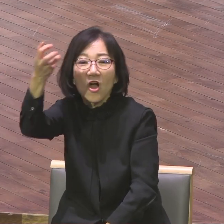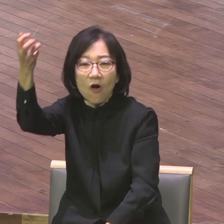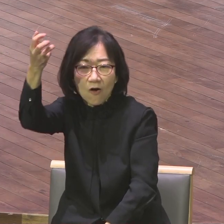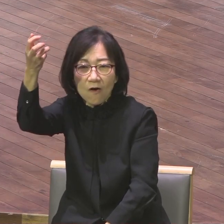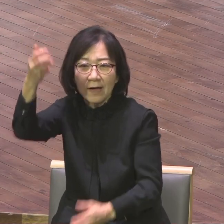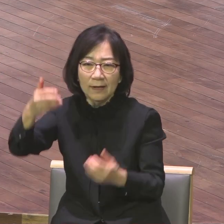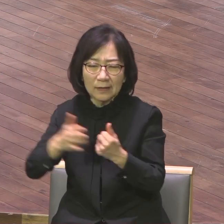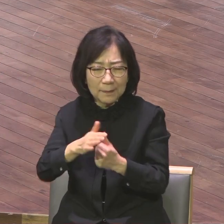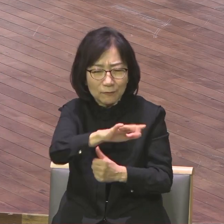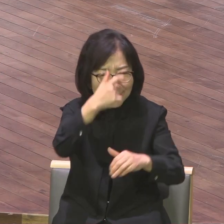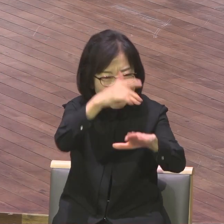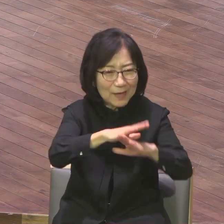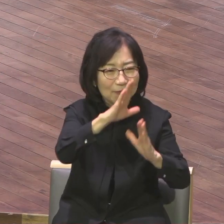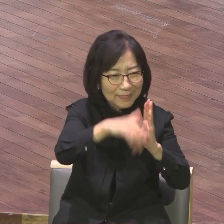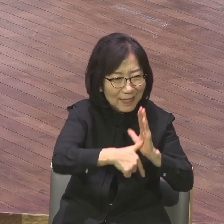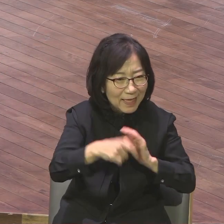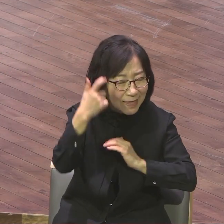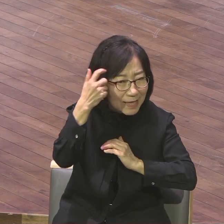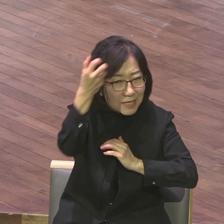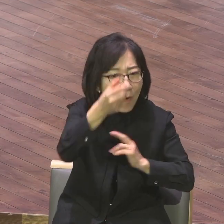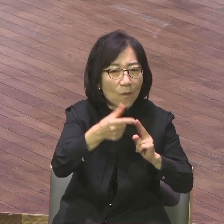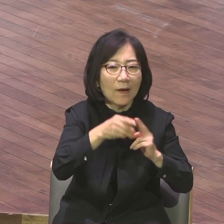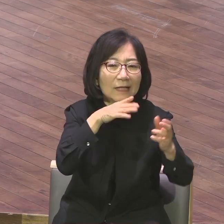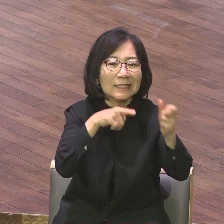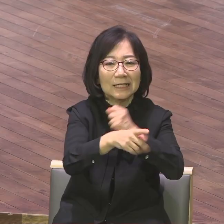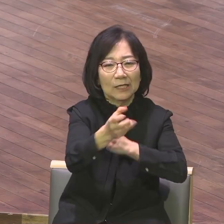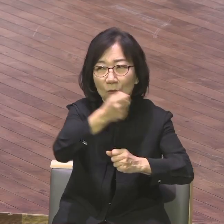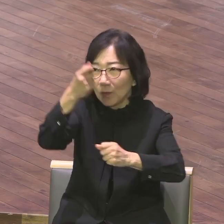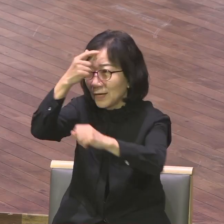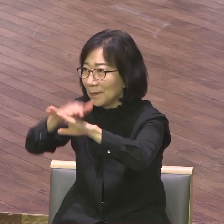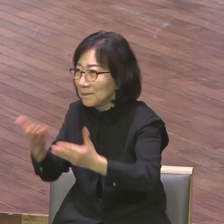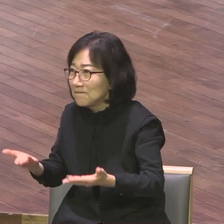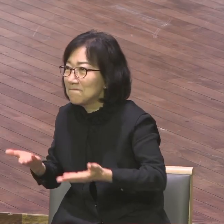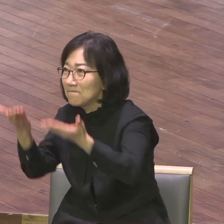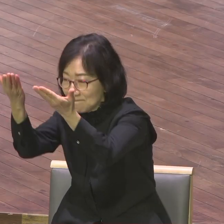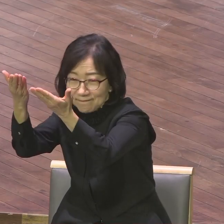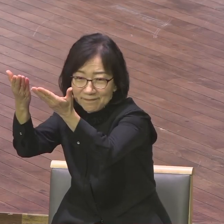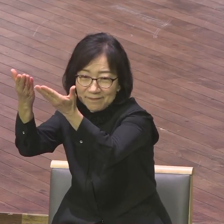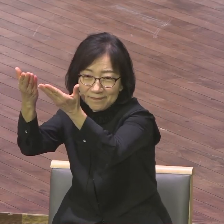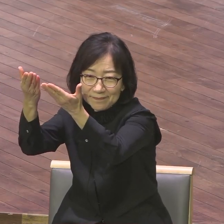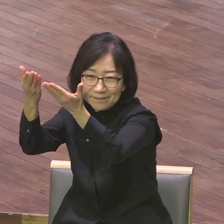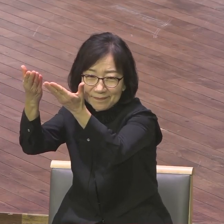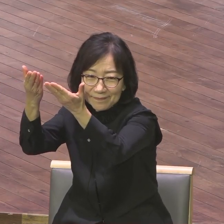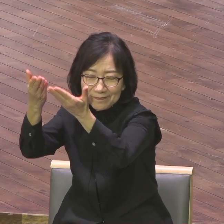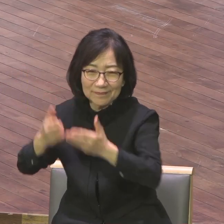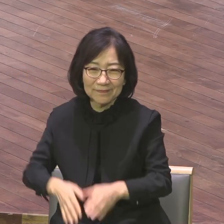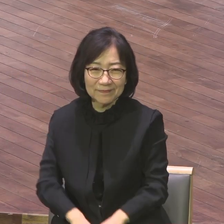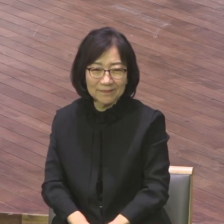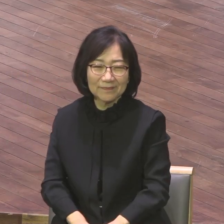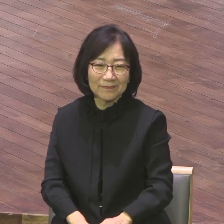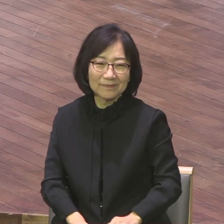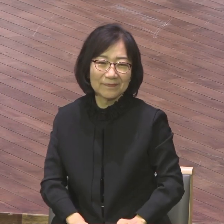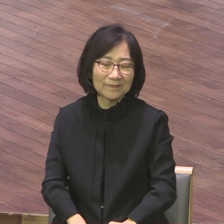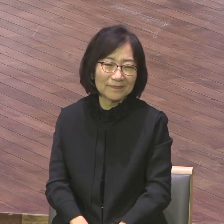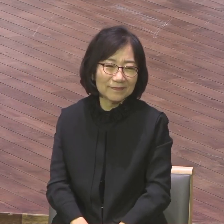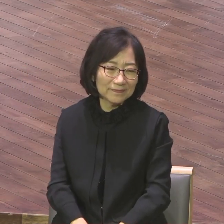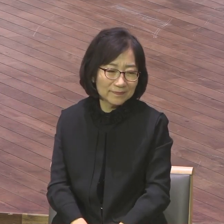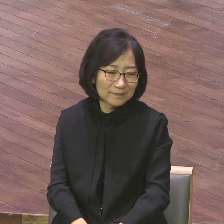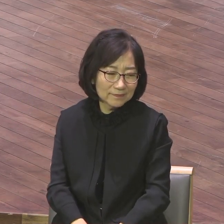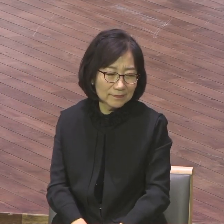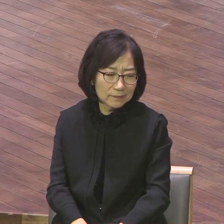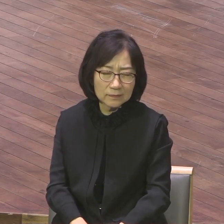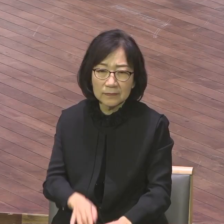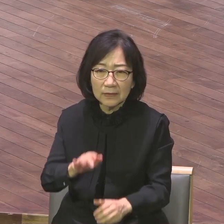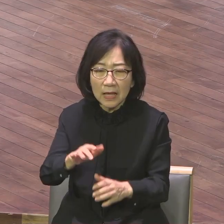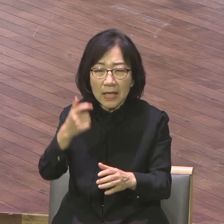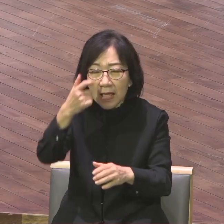예배라고 반복해서 강조를 했어요. 이 말씀은 예배의 본질이 영적인